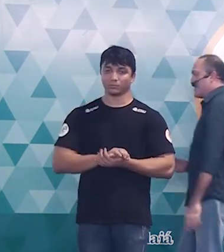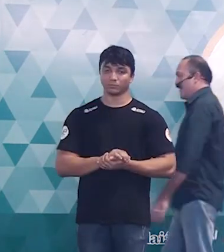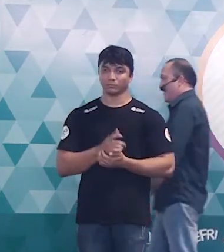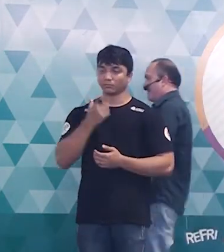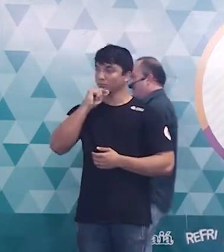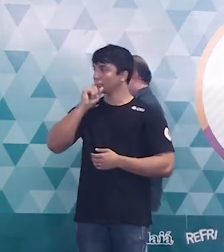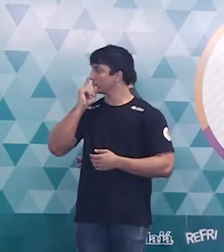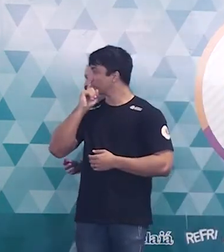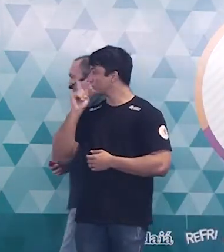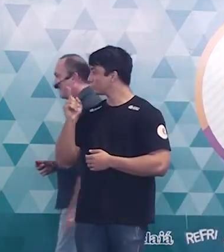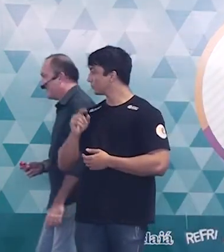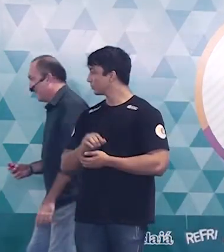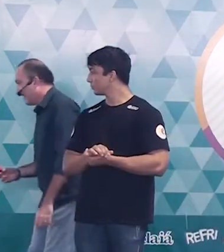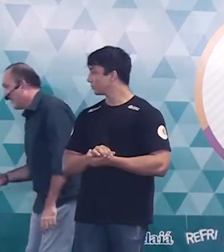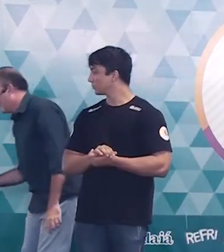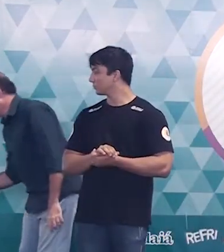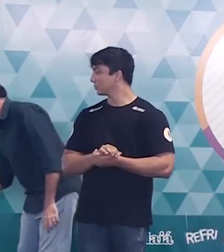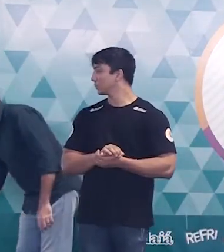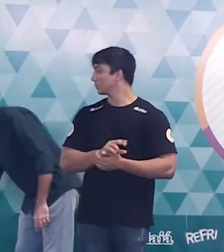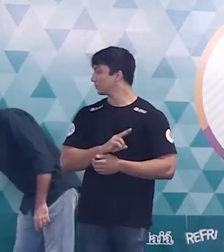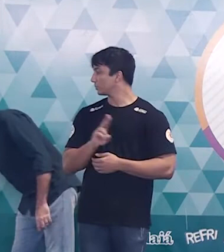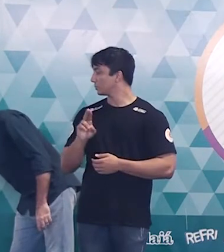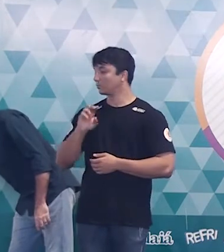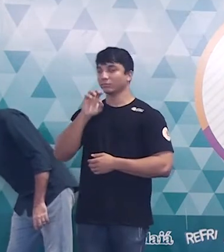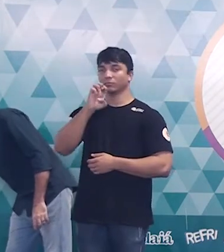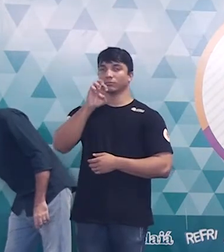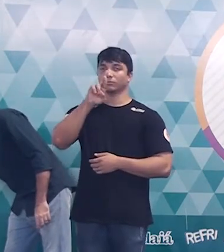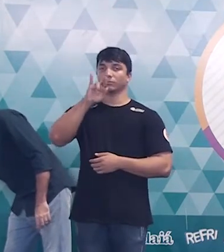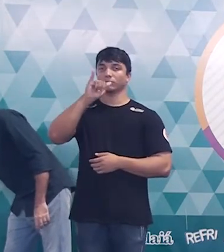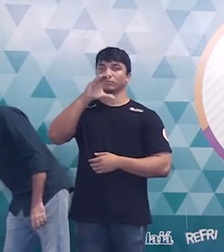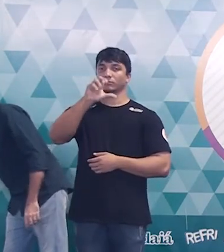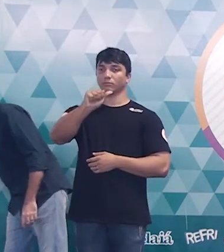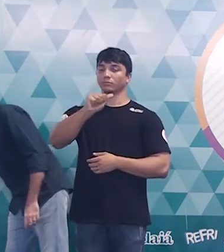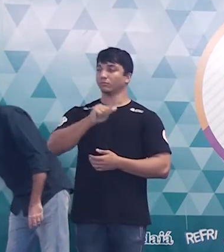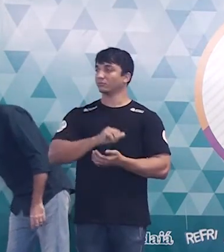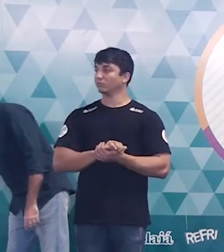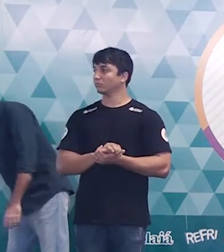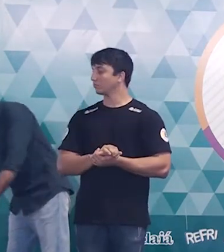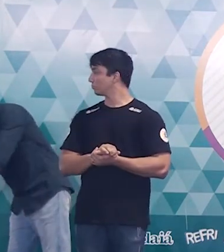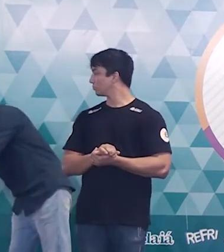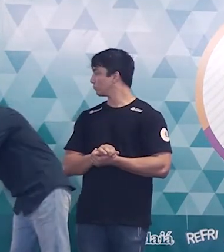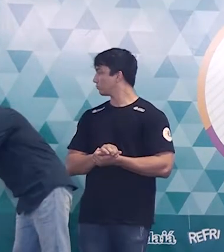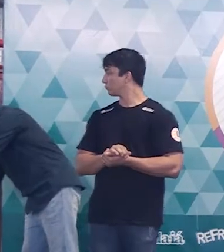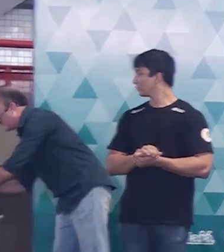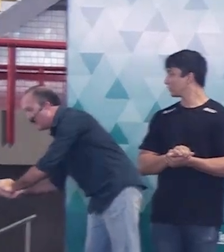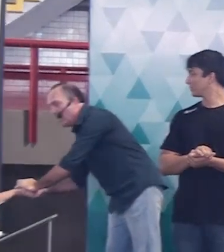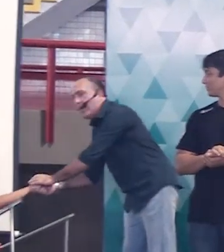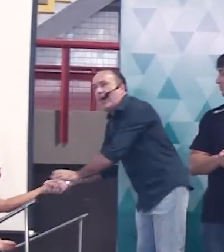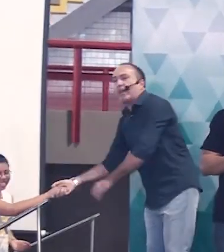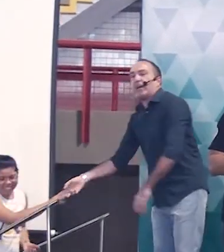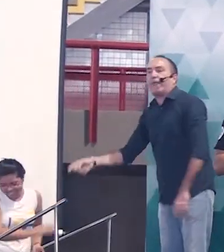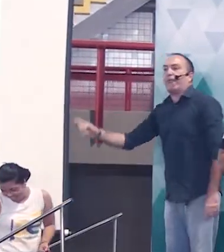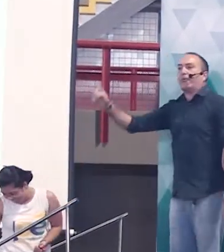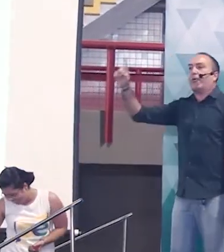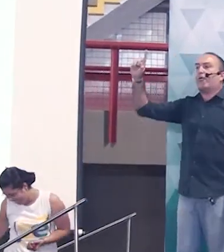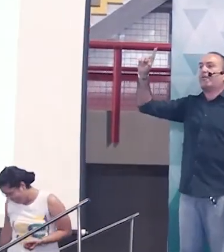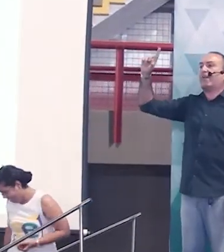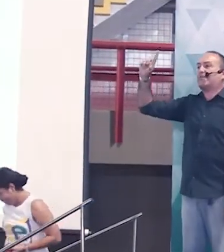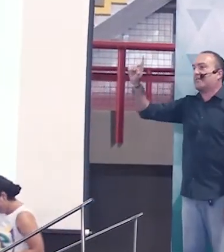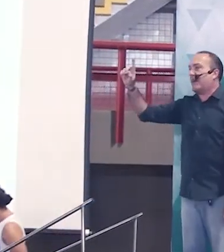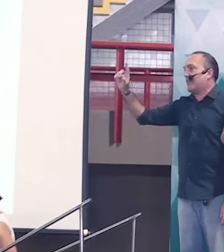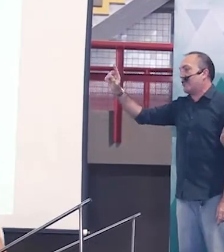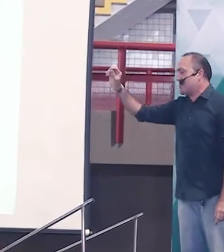Quem é você? Quem? Érica. Satisfação, Érica, boa sorte no Enem, filha, viu? Érica é